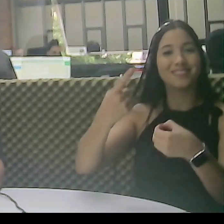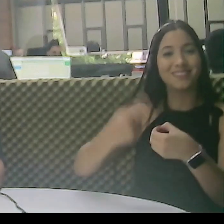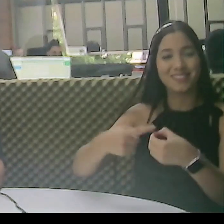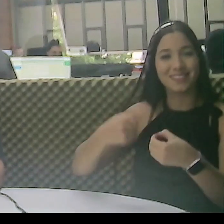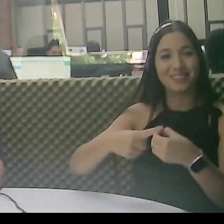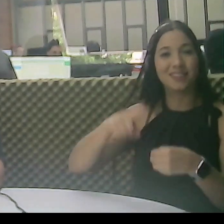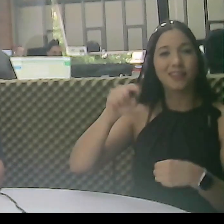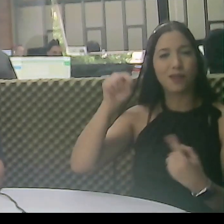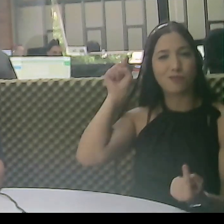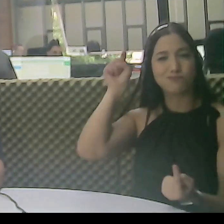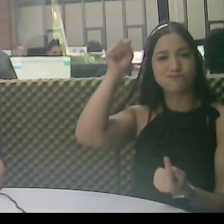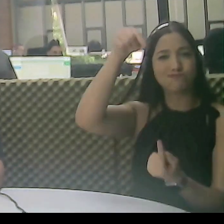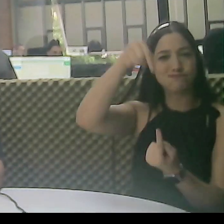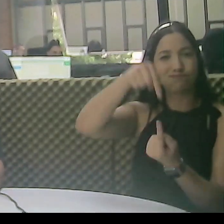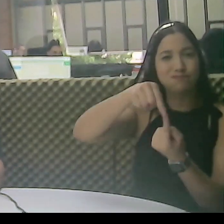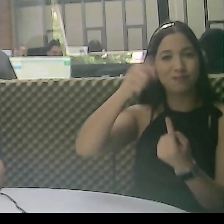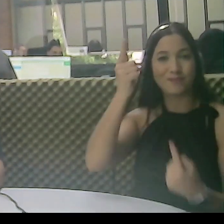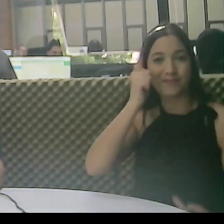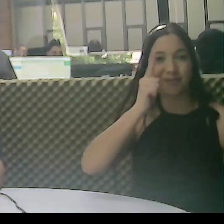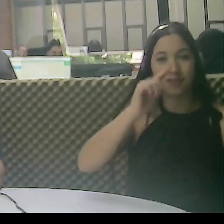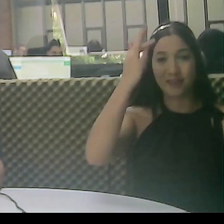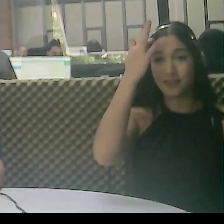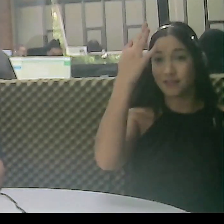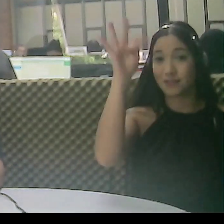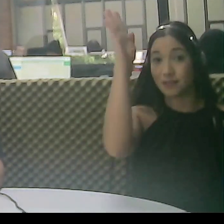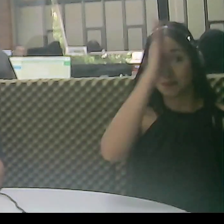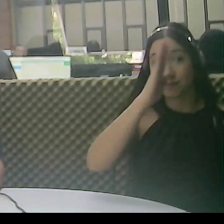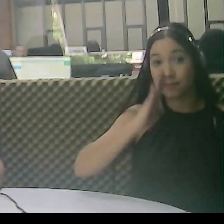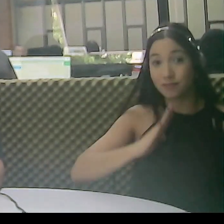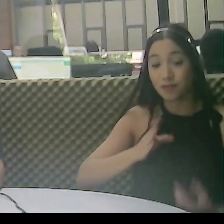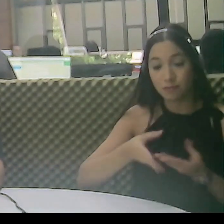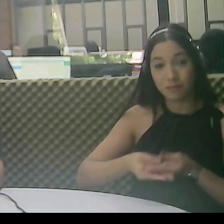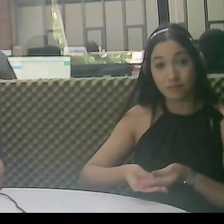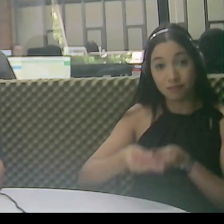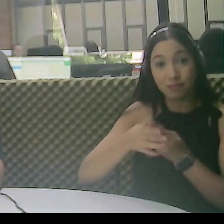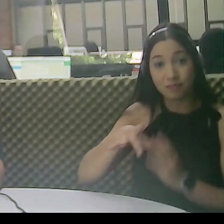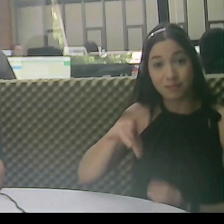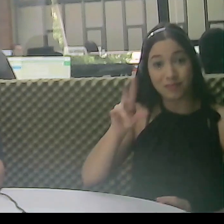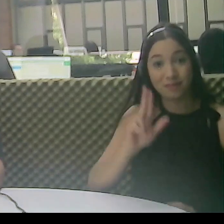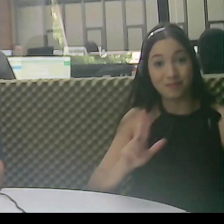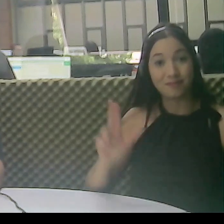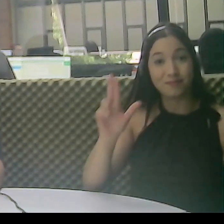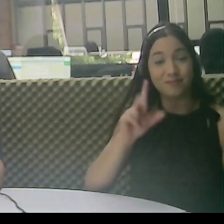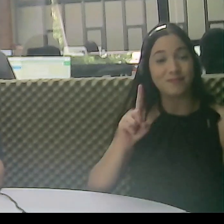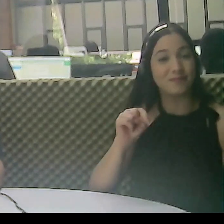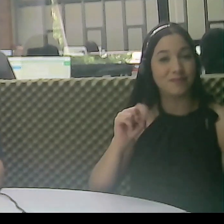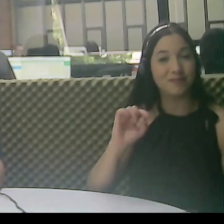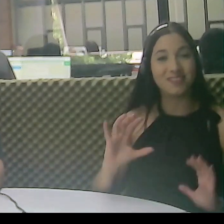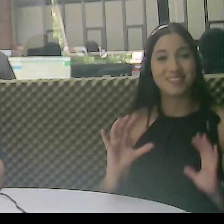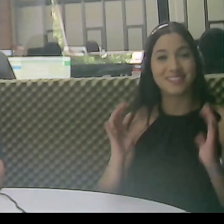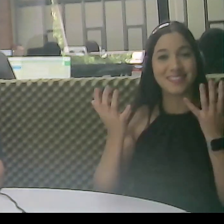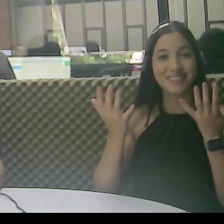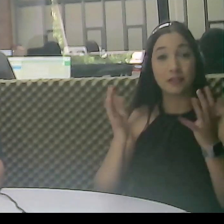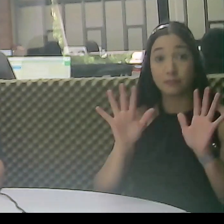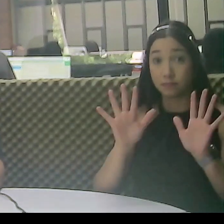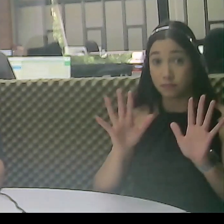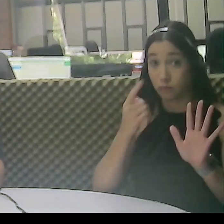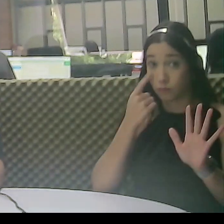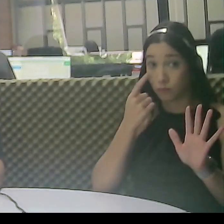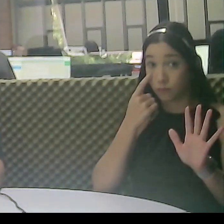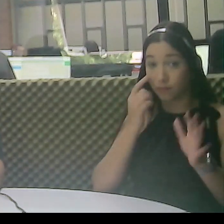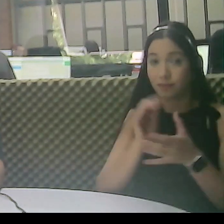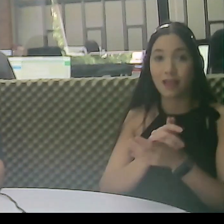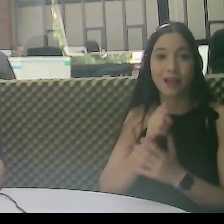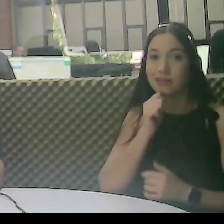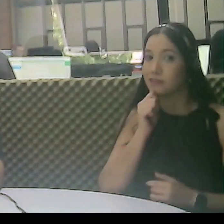foram determinantes para a Confederação Brasileira de Voleibol escolher Uberlândia para sediar o evento. Mas atenção,